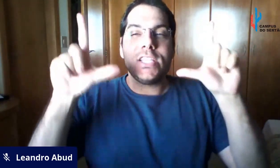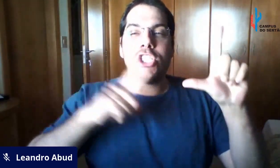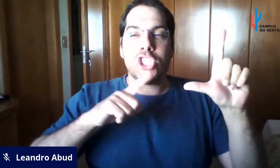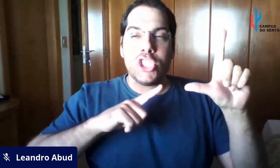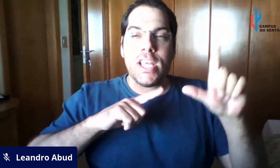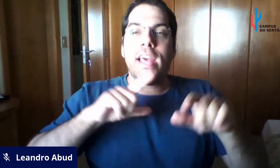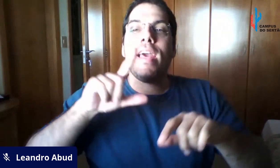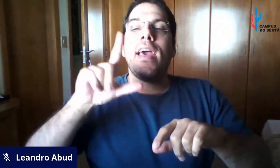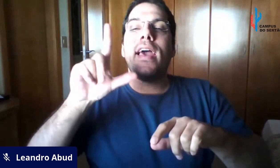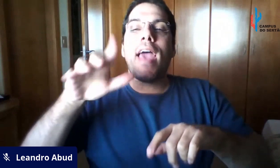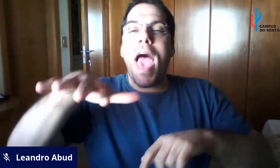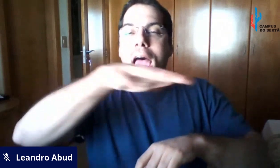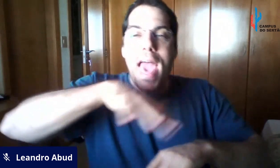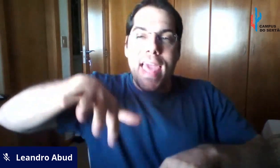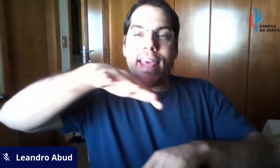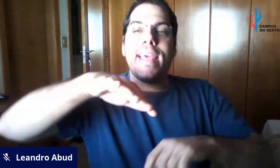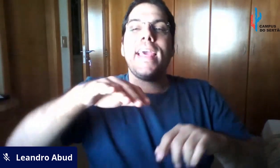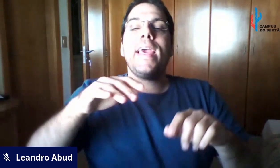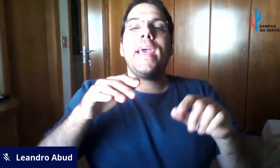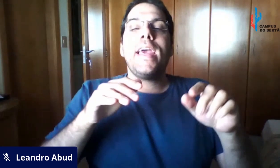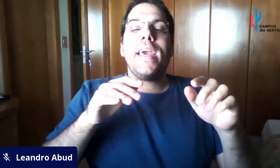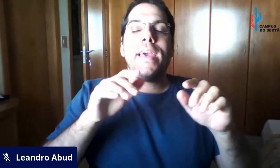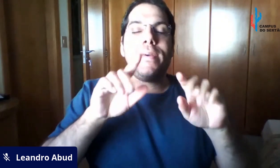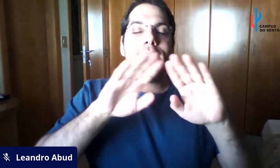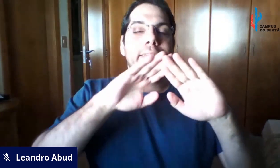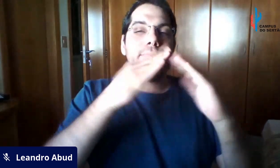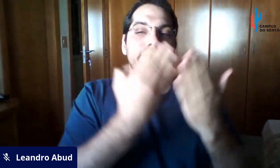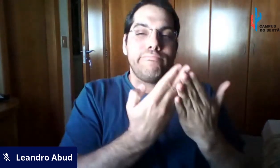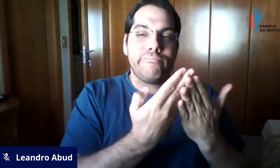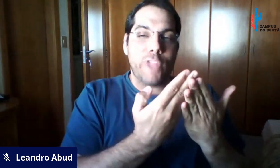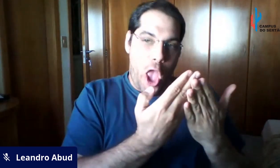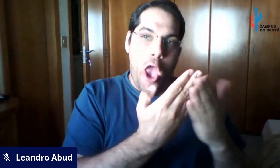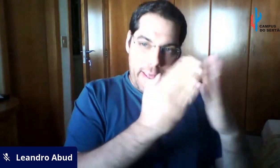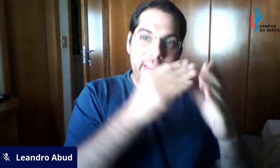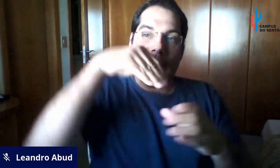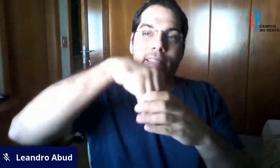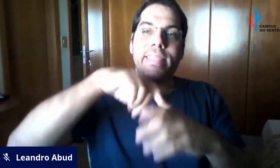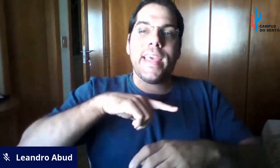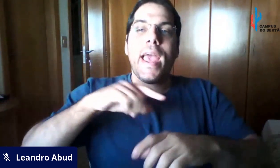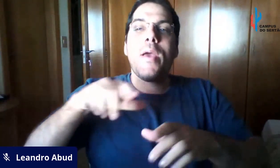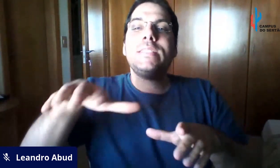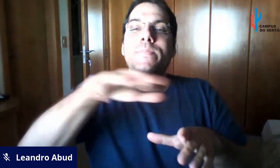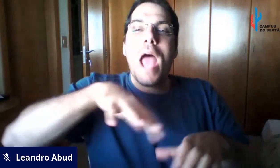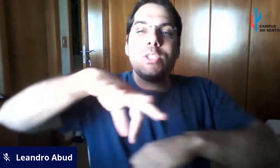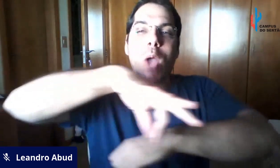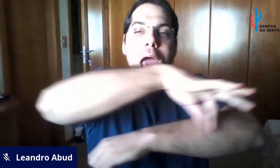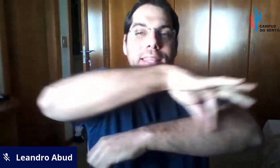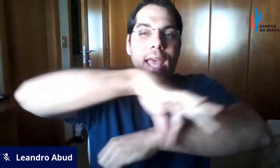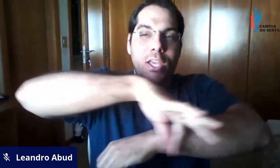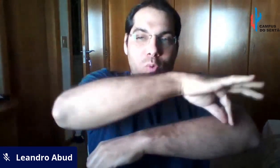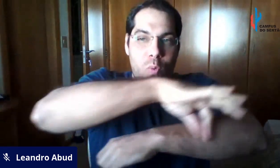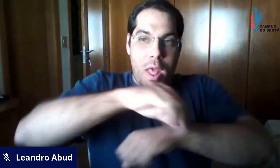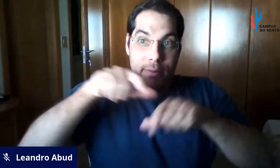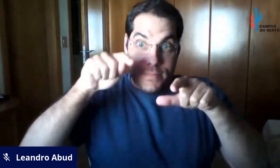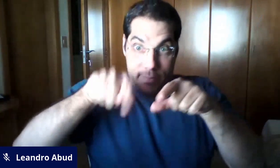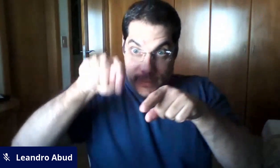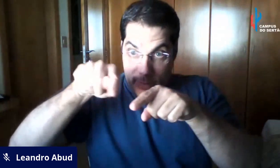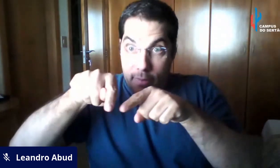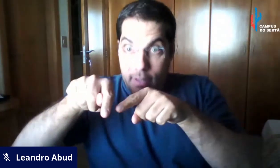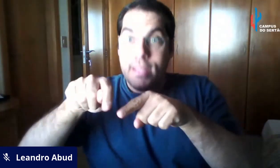Olá, Mariane, tudo bem? Eu vi nos seus slides que você falou a respeito das escolas,